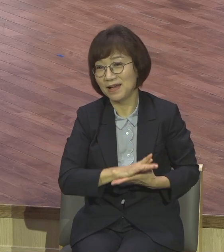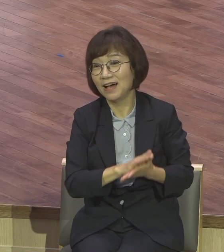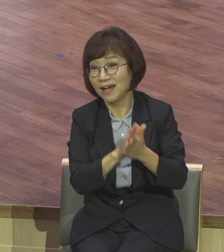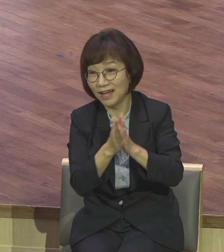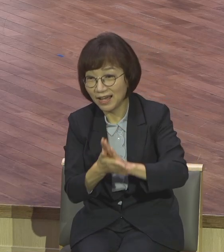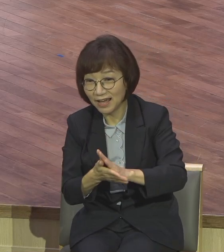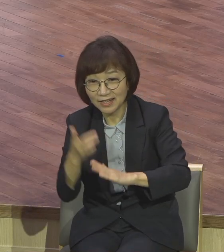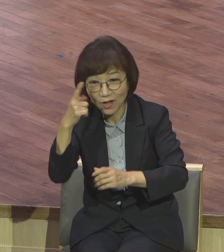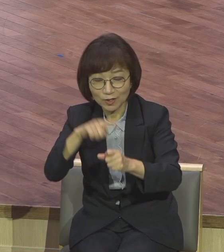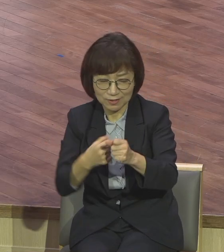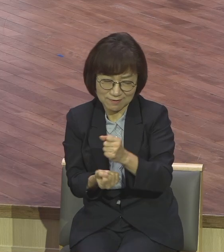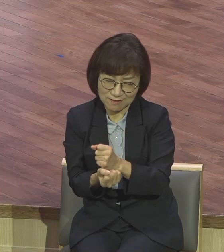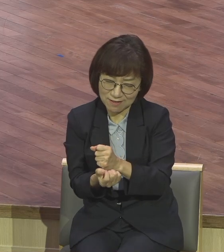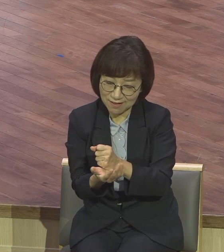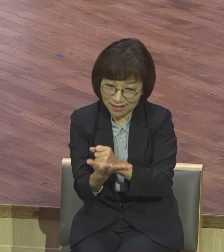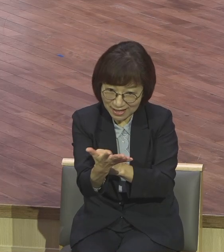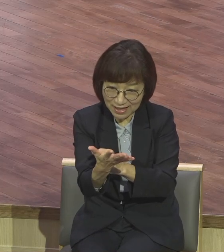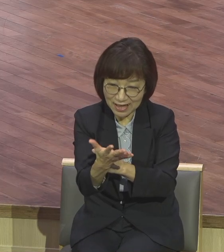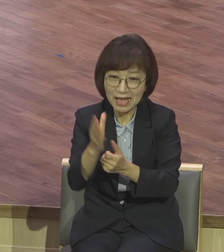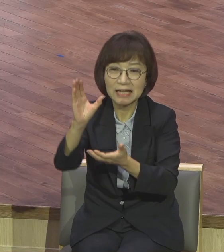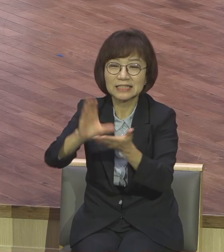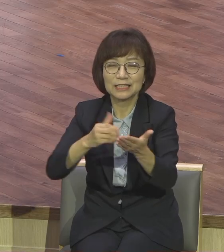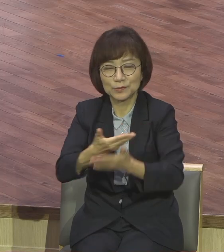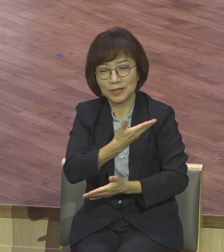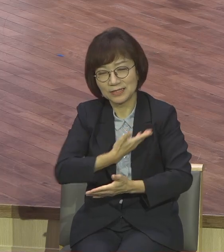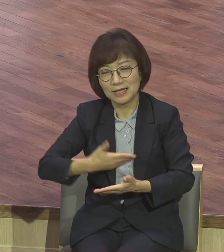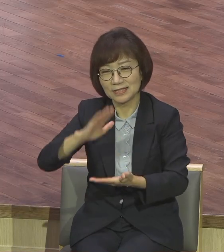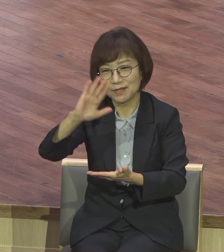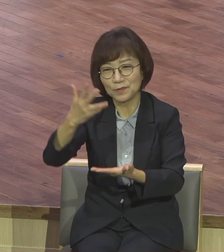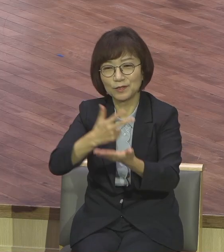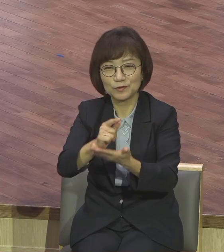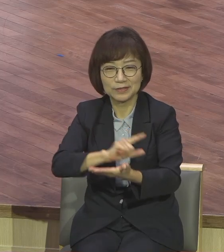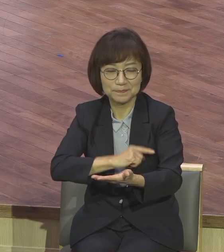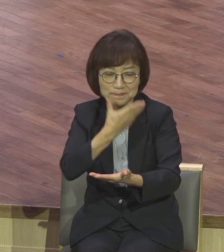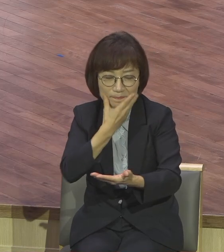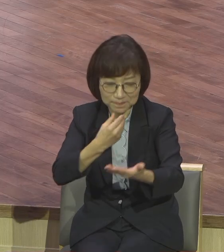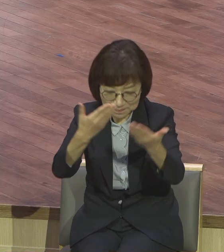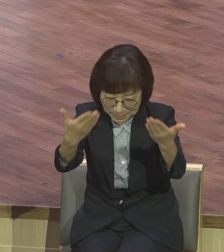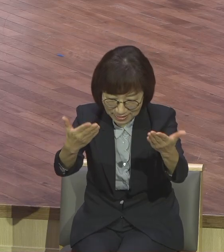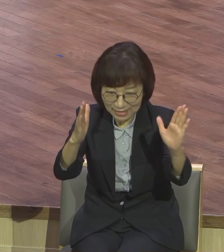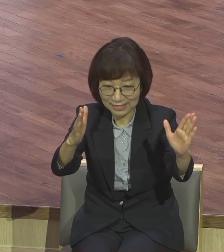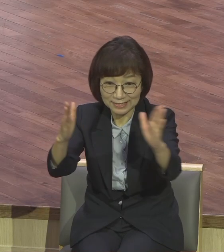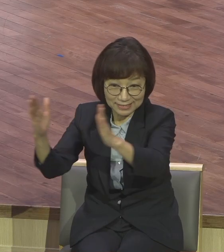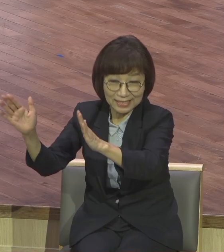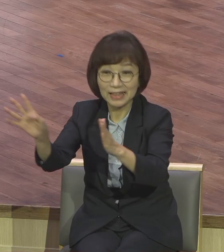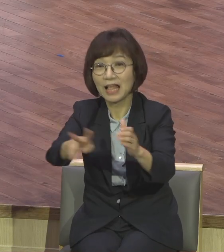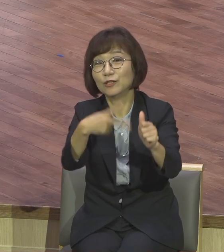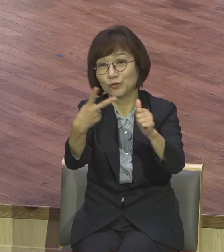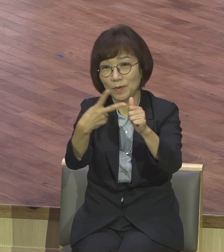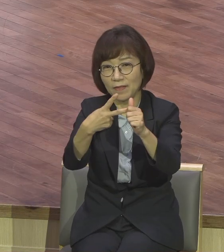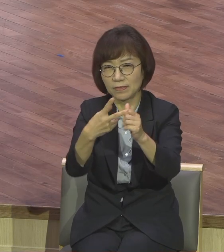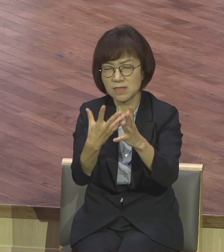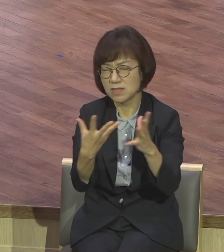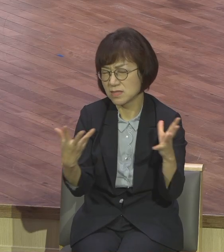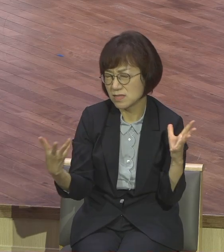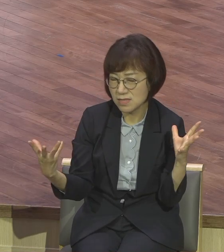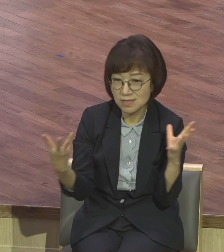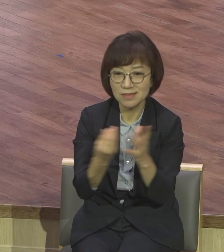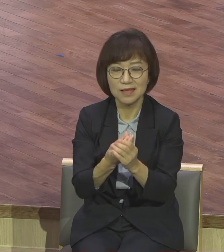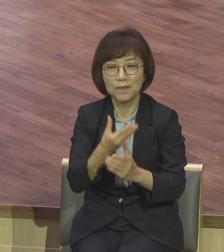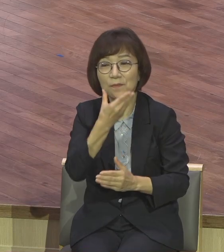변화하는 그리스도의 절대 제자들 다 되시기를 점으로 축복합니다. 두 번째로 절대 복음